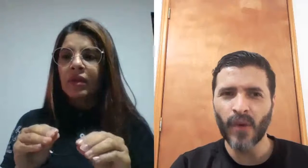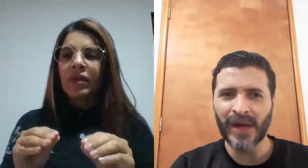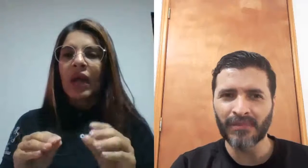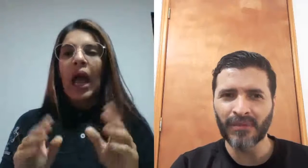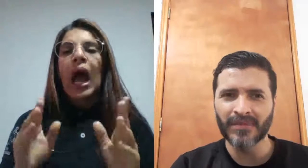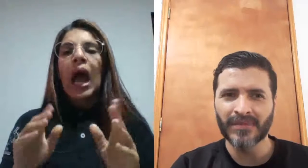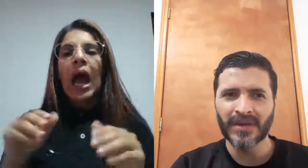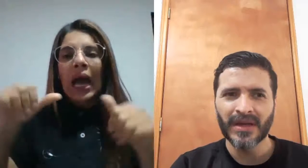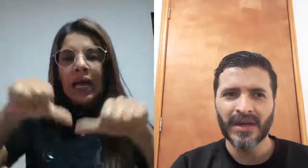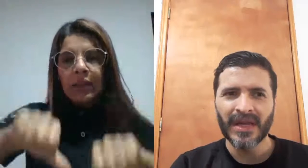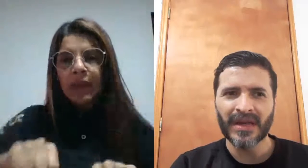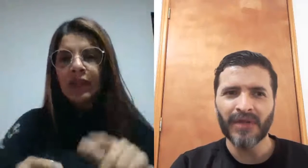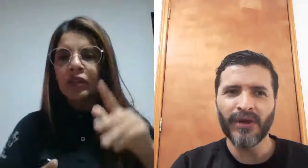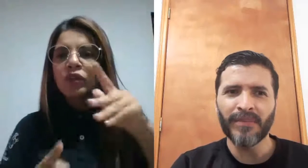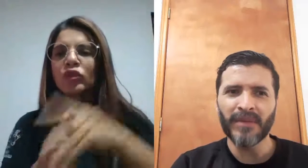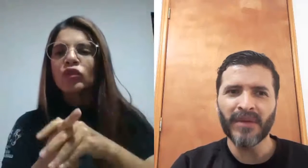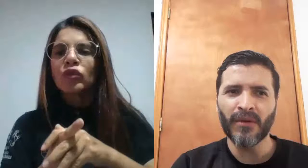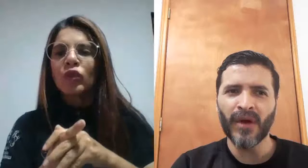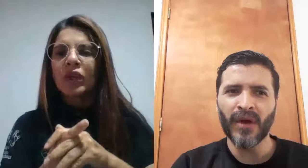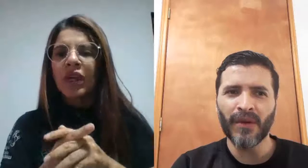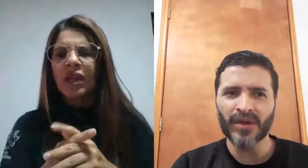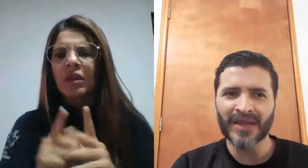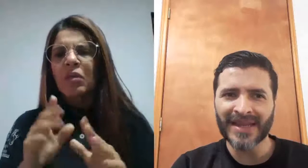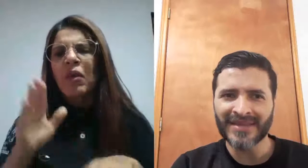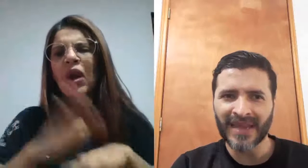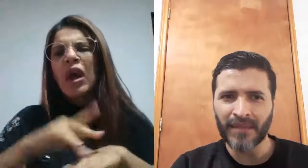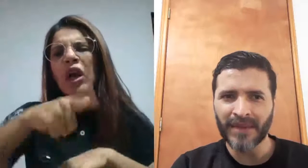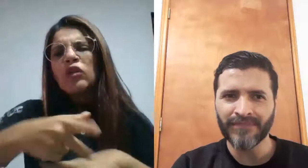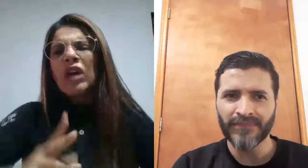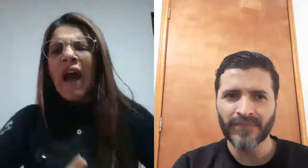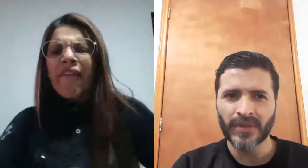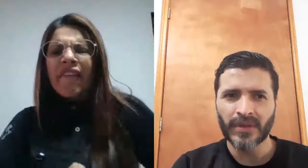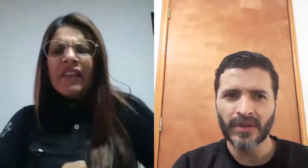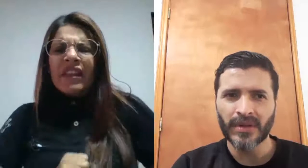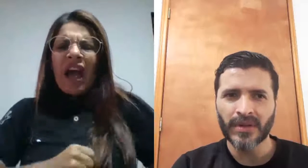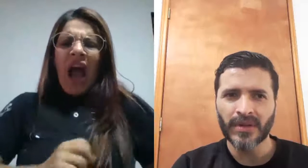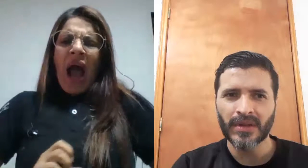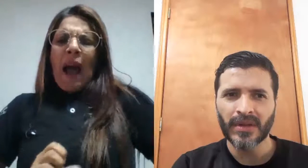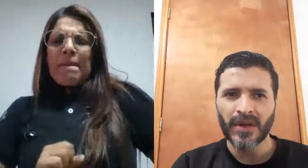declaró el cuervo, que fue el primero en abordar el tema.